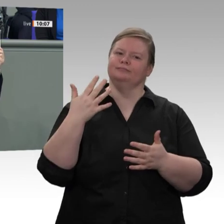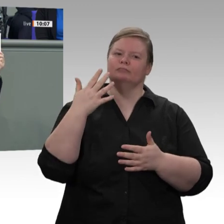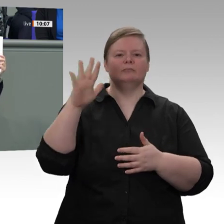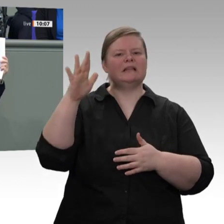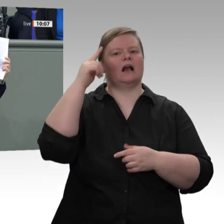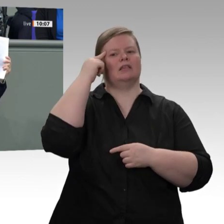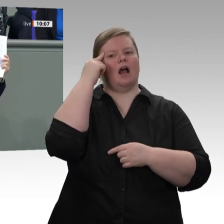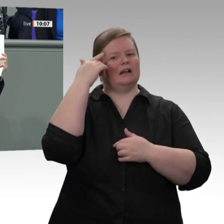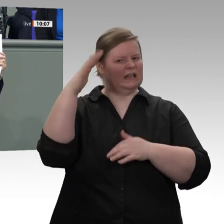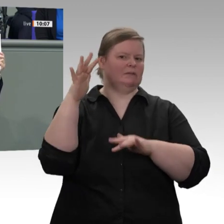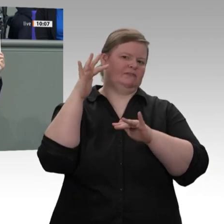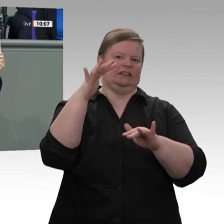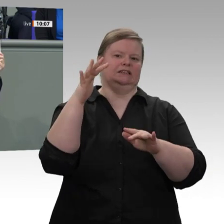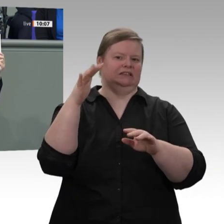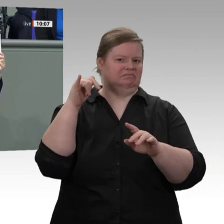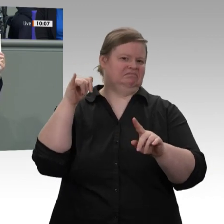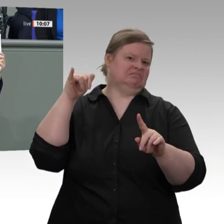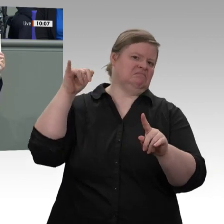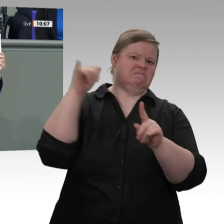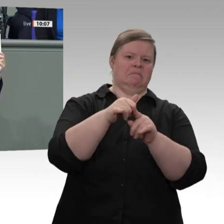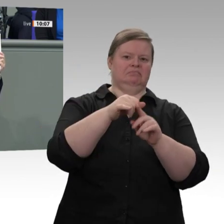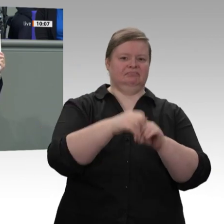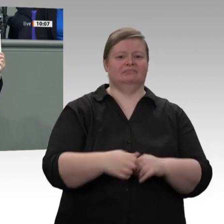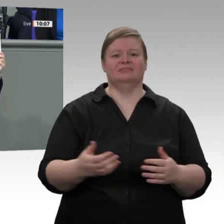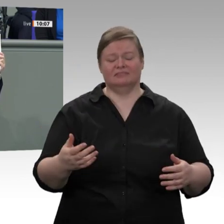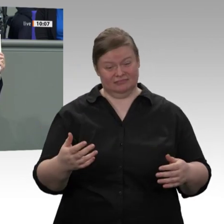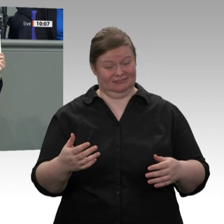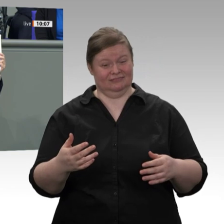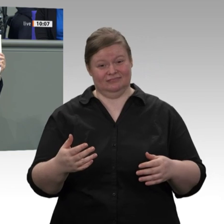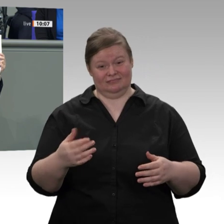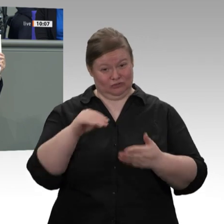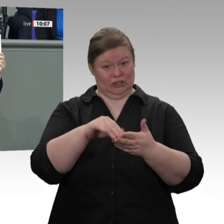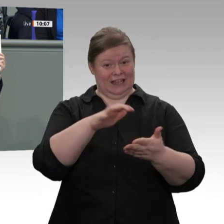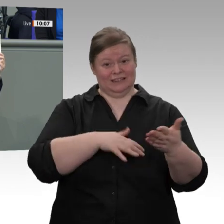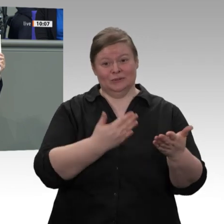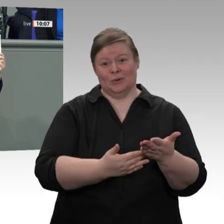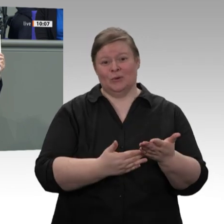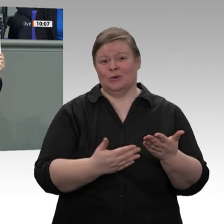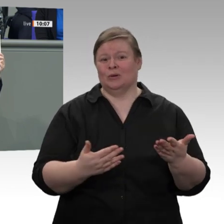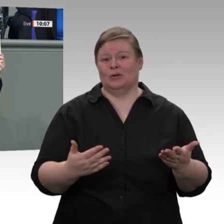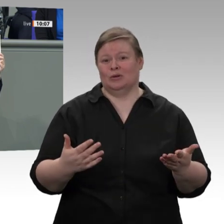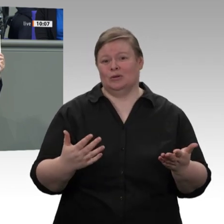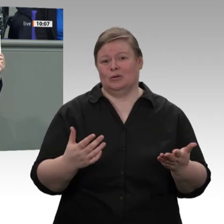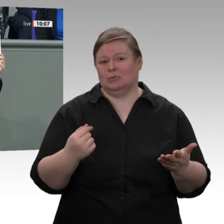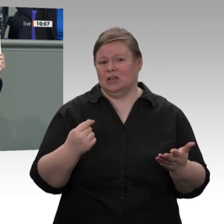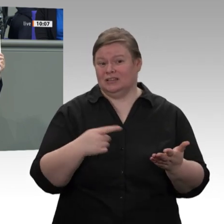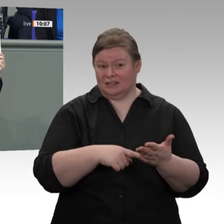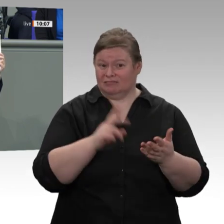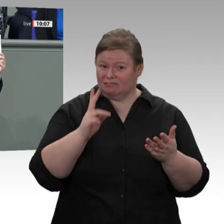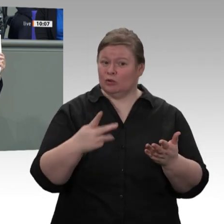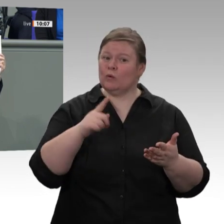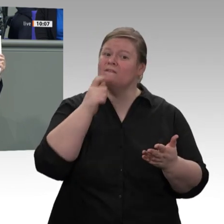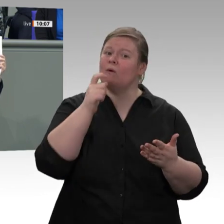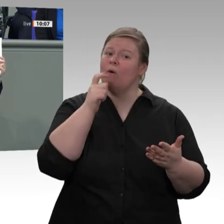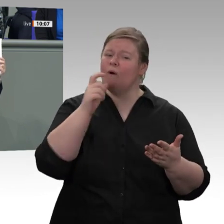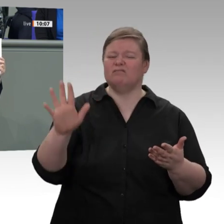Drei Zitate, alle eliminieren, auch wenn wir von mehreren Milliarden sprechen. Wenn ein Knopf zur Verfügung steht, würde ich diesen sofort drücken.